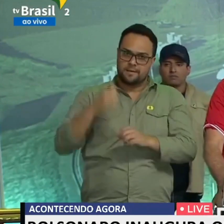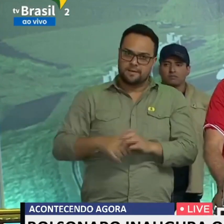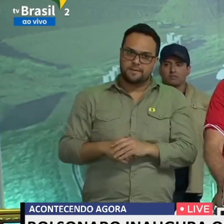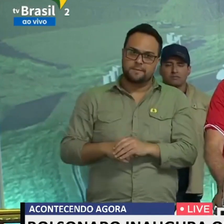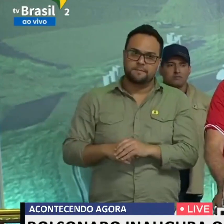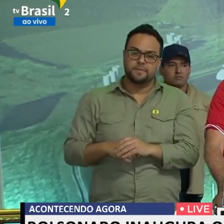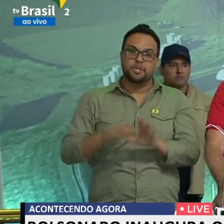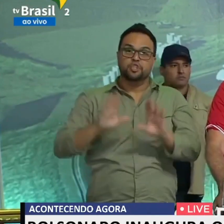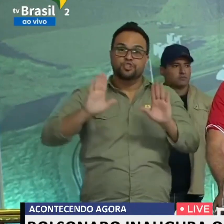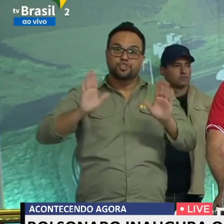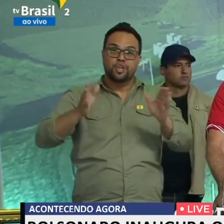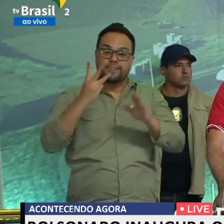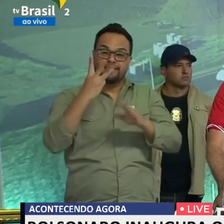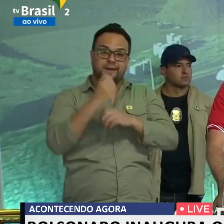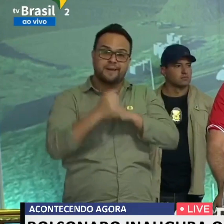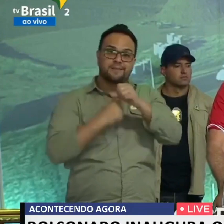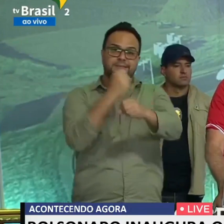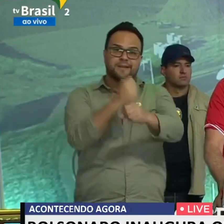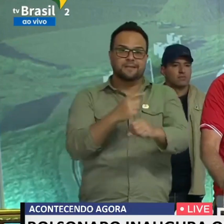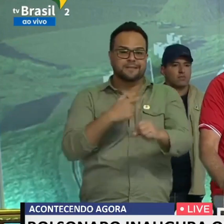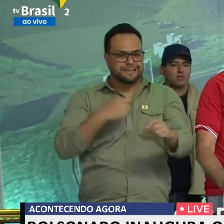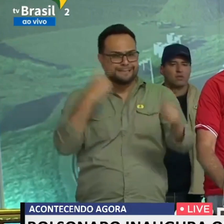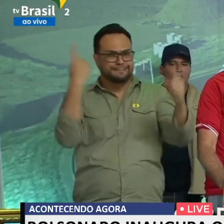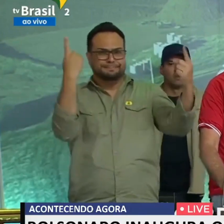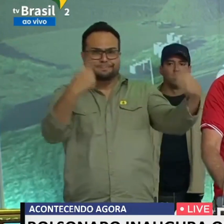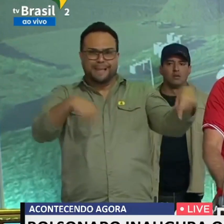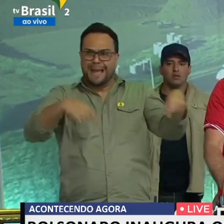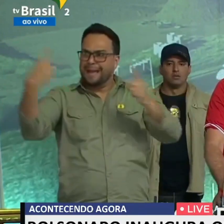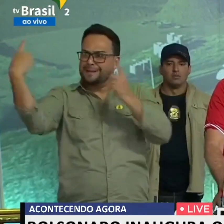São 3 anos de desafios.